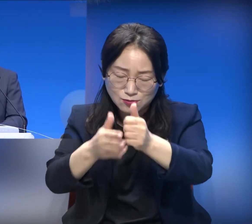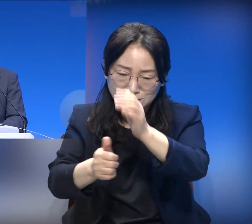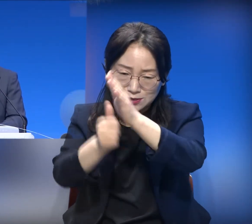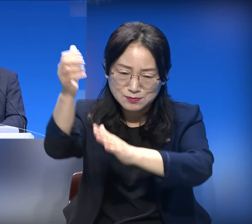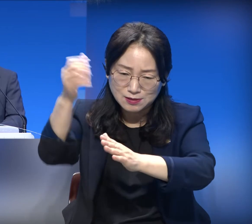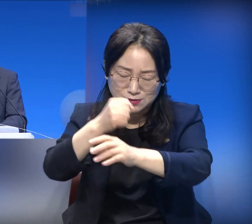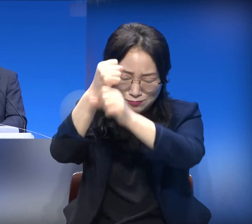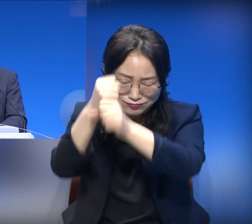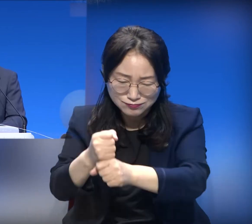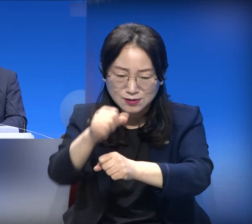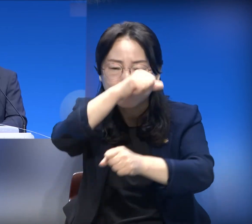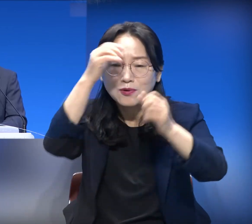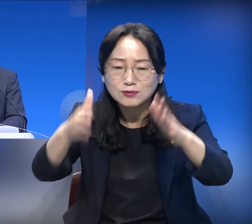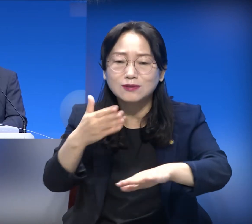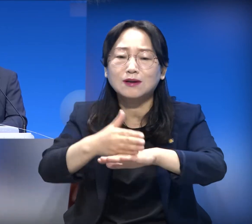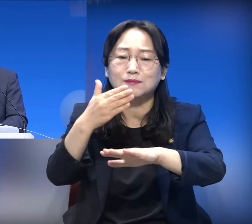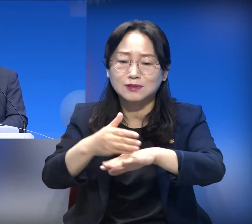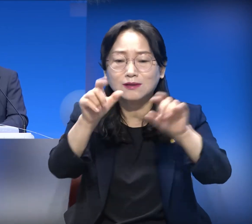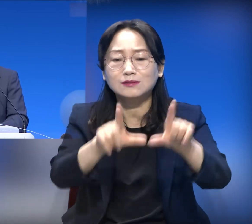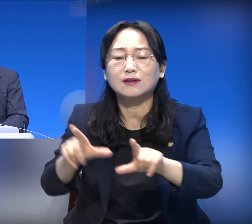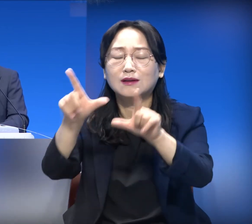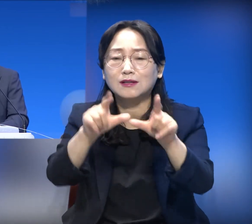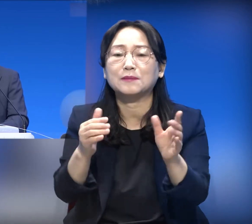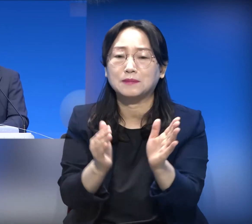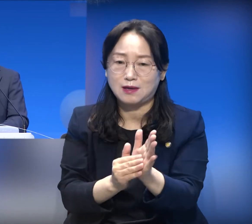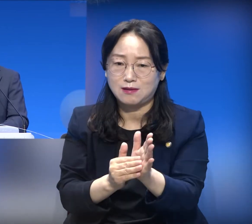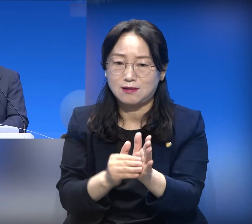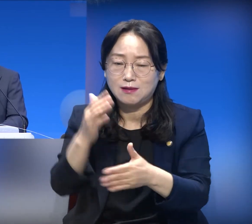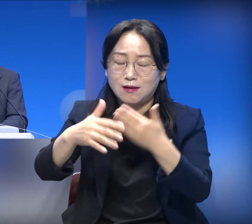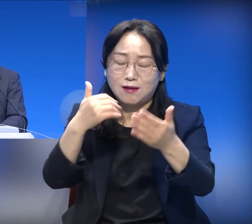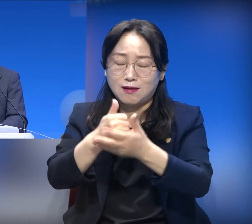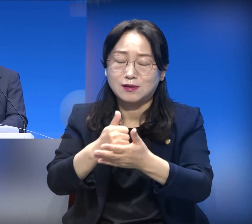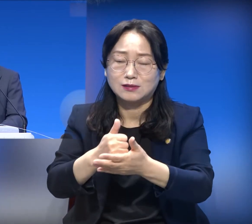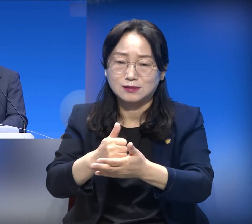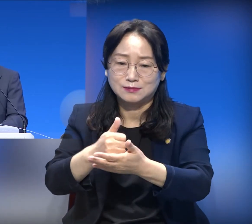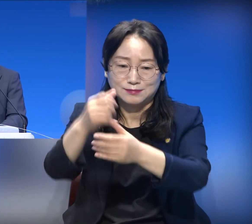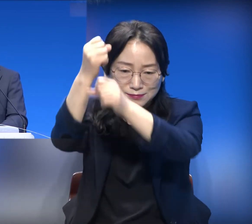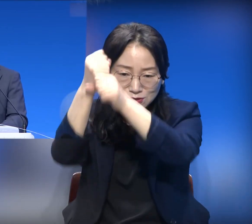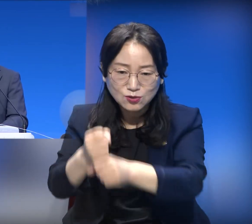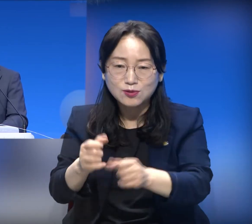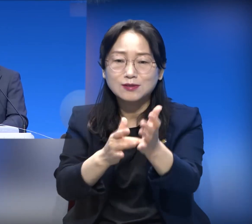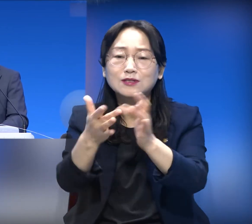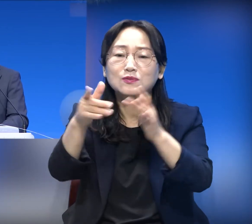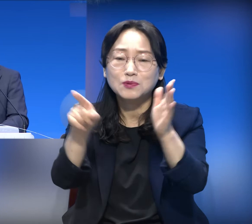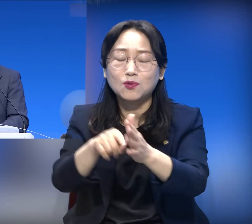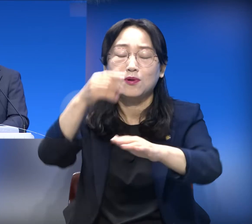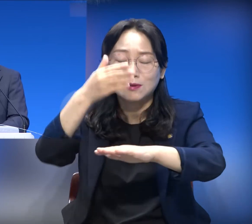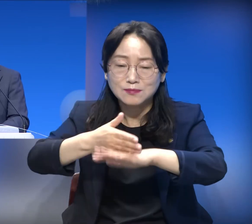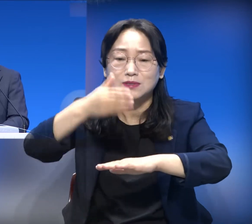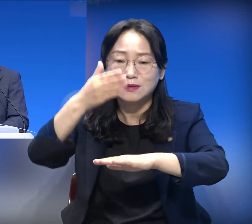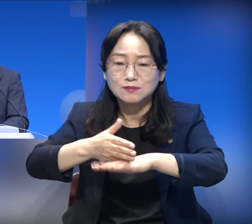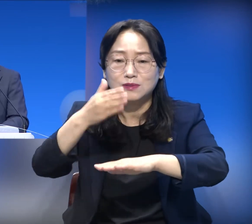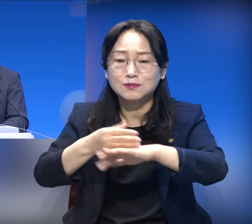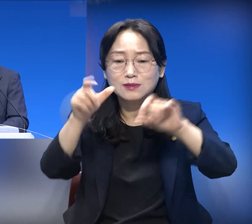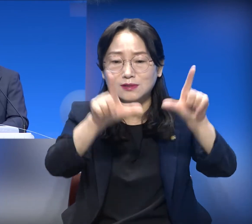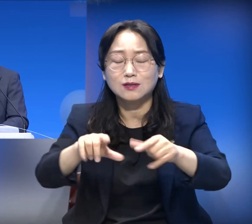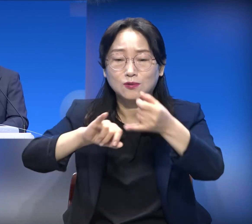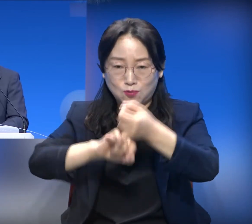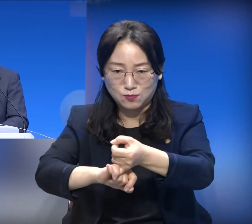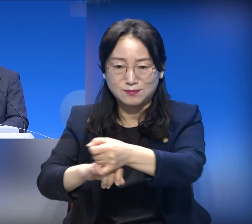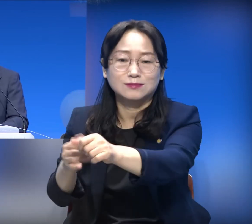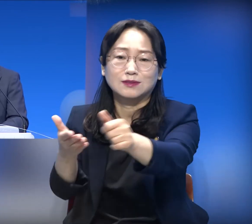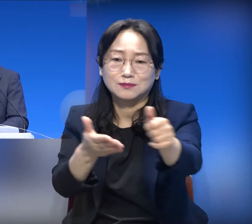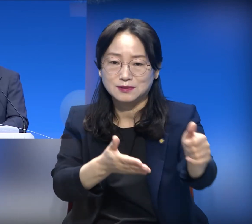붙잡고 평생 감사하며 살았습니다. 한평생 하나님 의지하면서 예수 믿고 감사하고 또 감사하며 살아가는 여러분 모두가 되기를